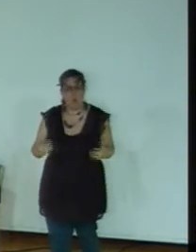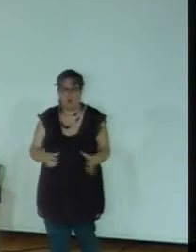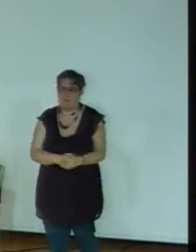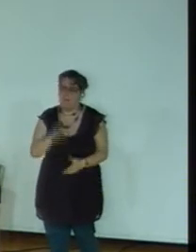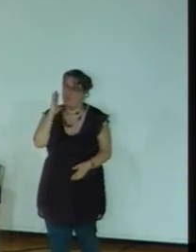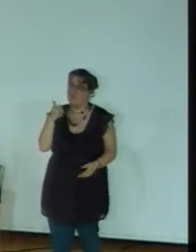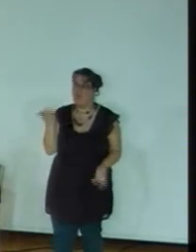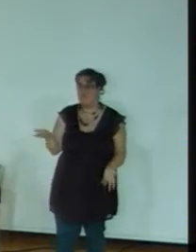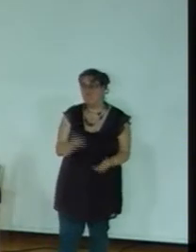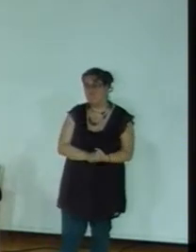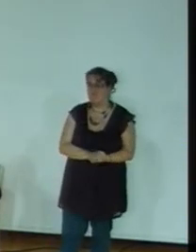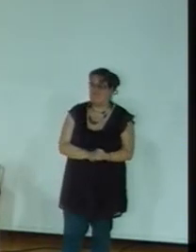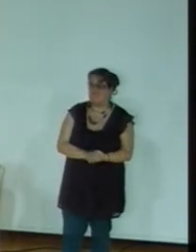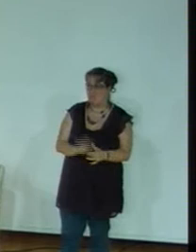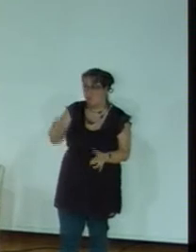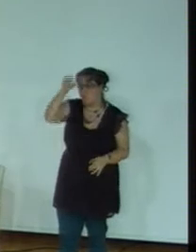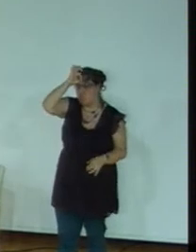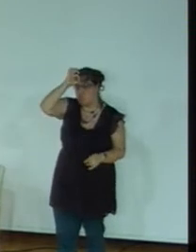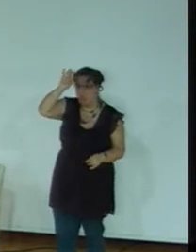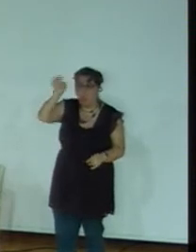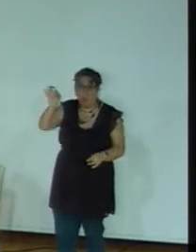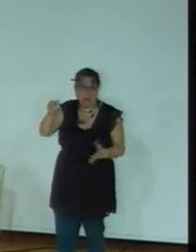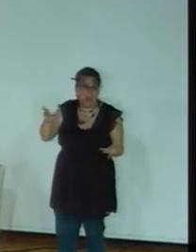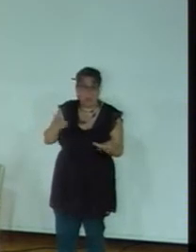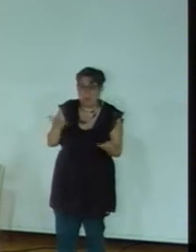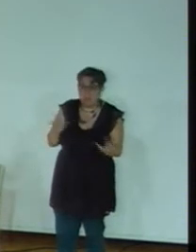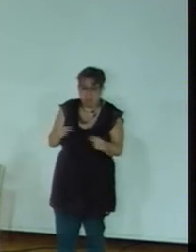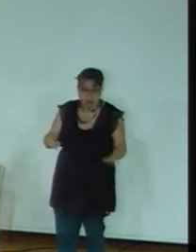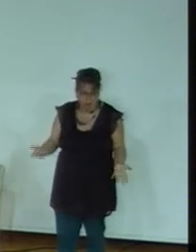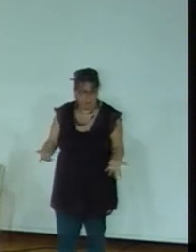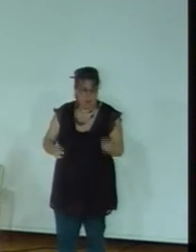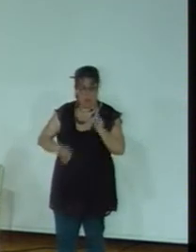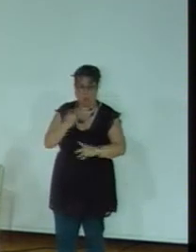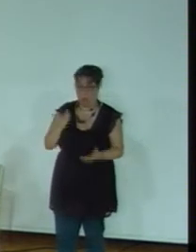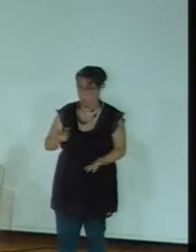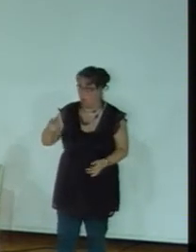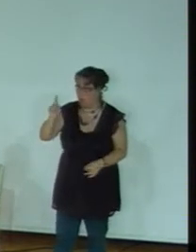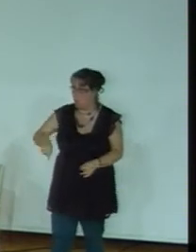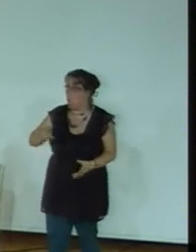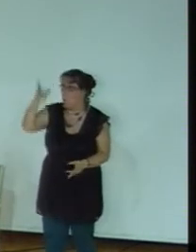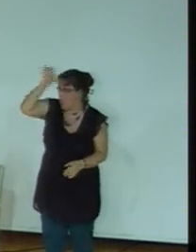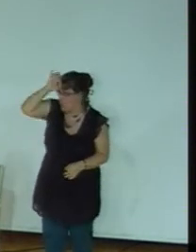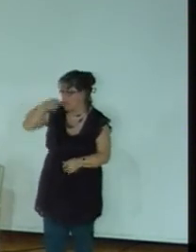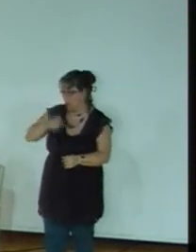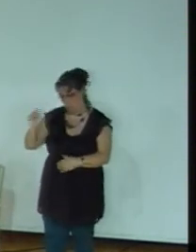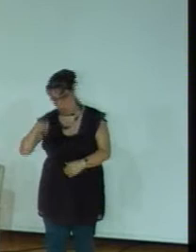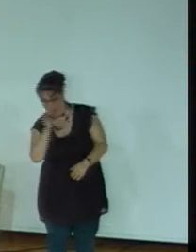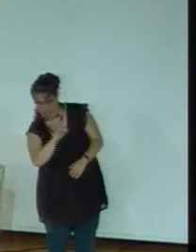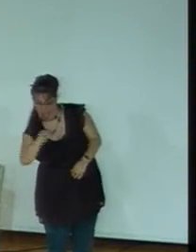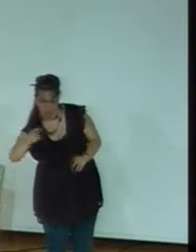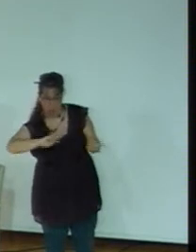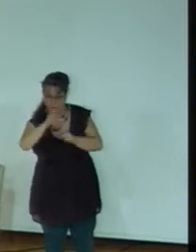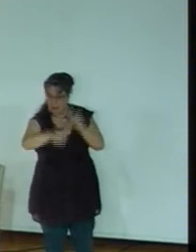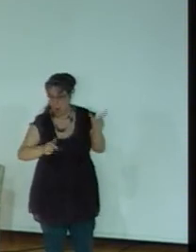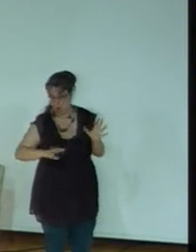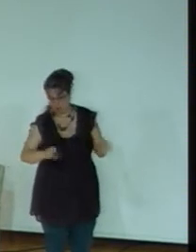l'ignorance des hommes politiques dans les domaines techniques n'est pas un problème. Le fait de ne pas reconnaître cette ignorance et de ne pas accepter de le gérer, c'en est un.